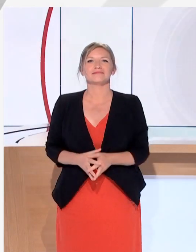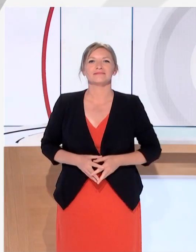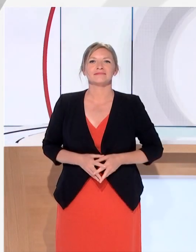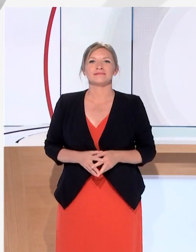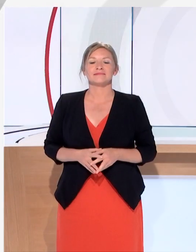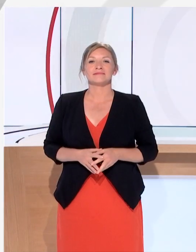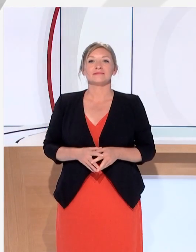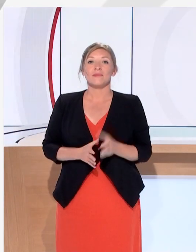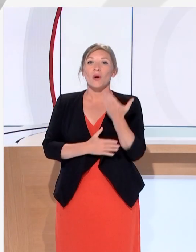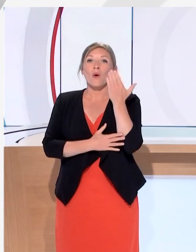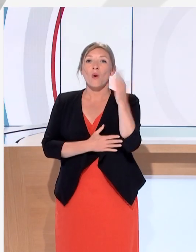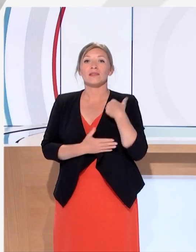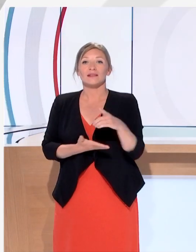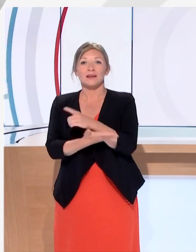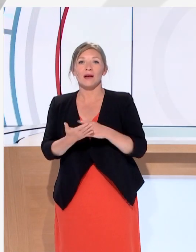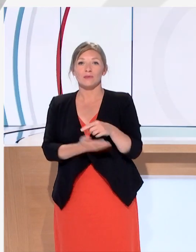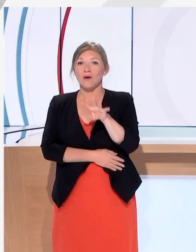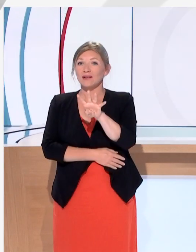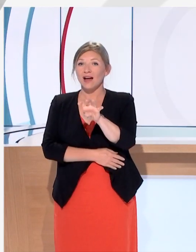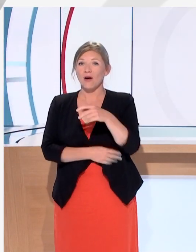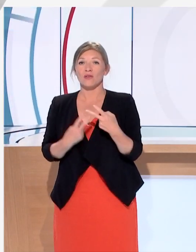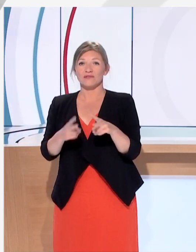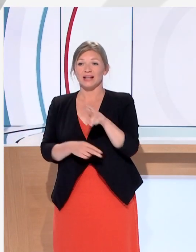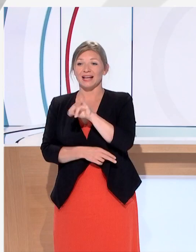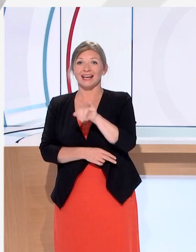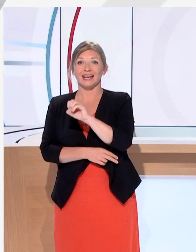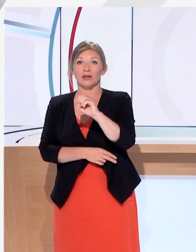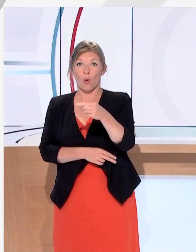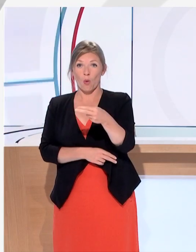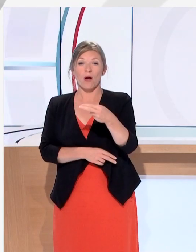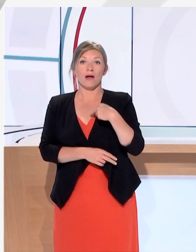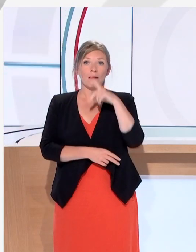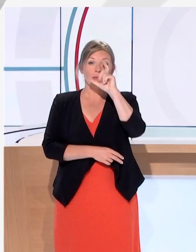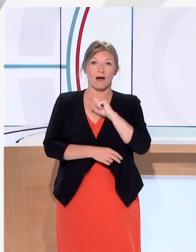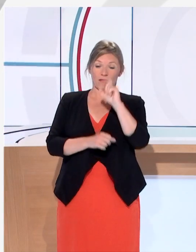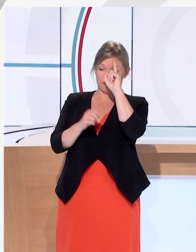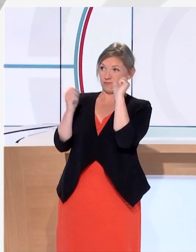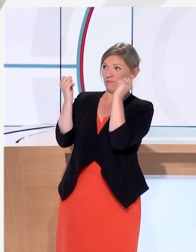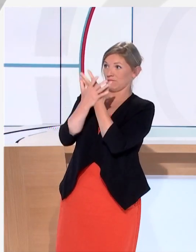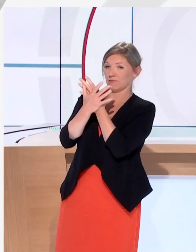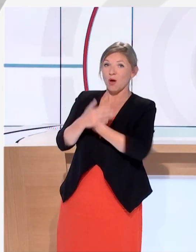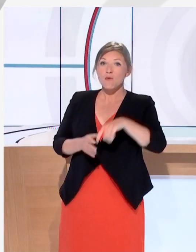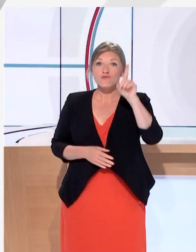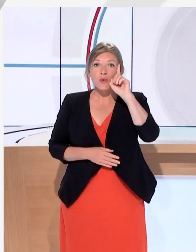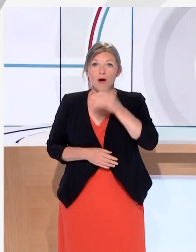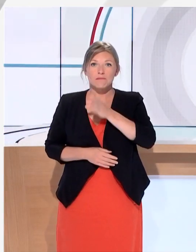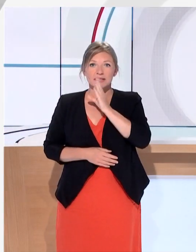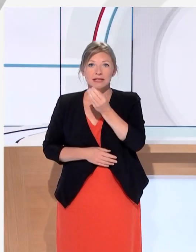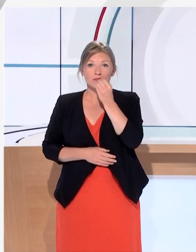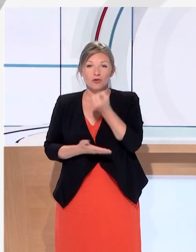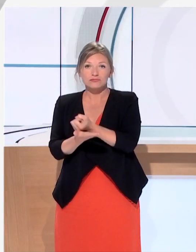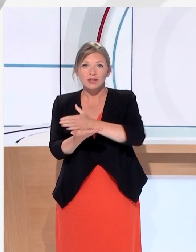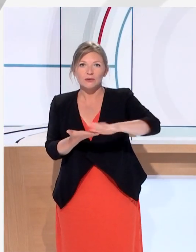Sur le continent, l'école de Rion-des-Landes prend cette année les nouveaux parents d'élèves par surprise. La cantine est